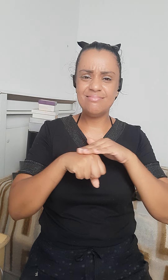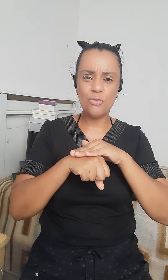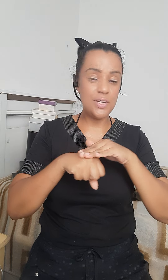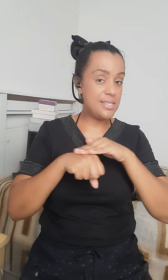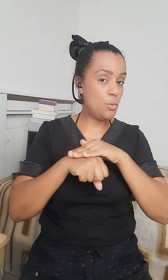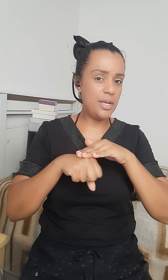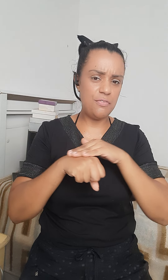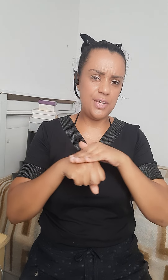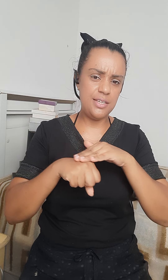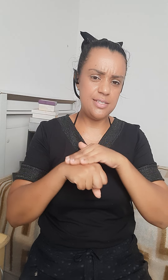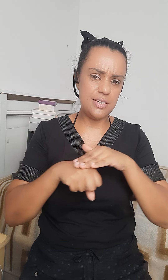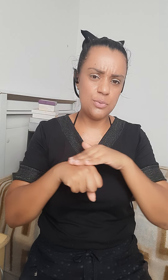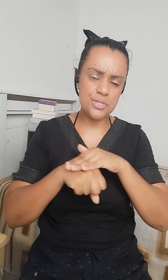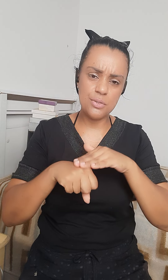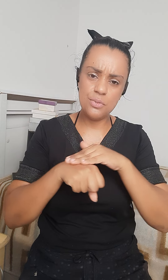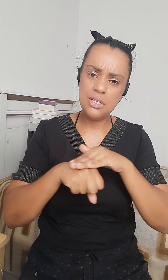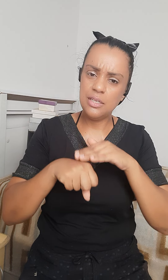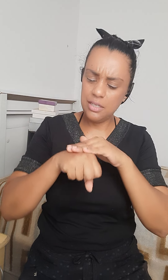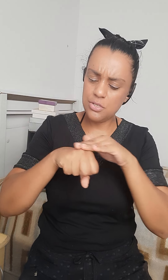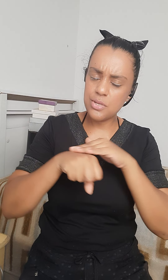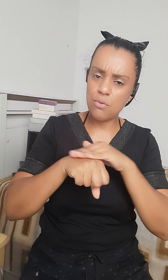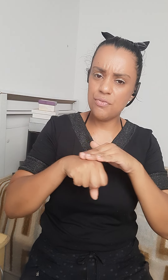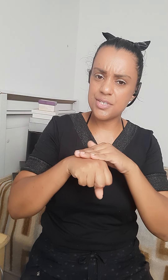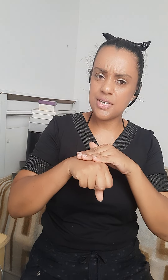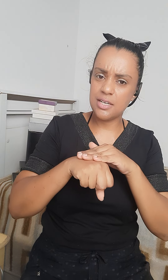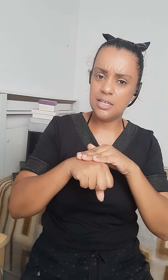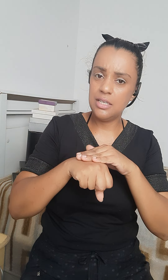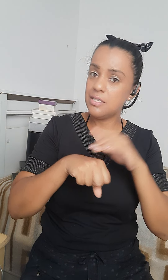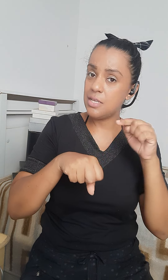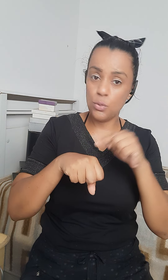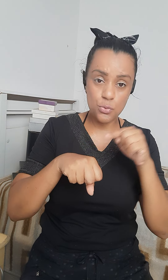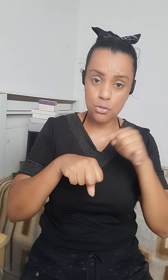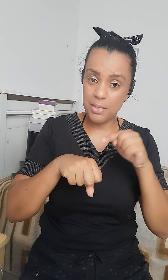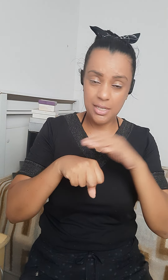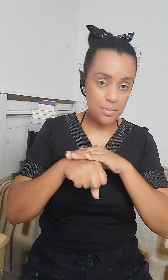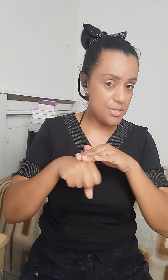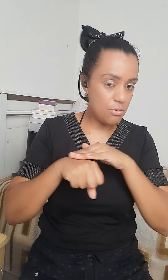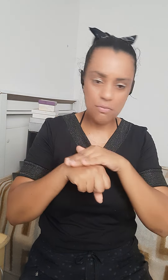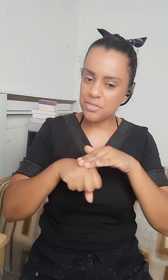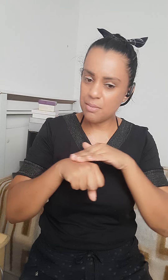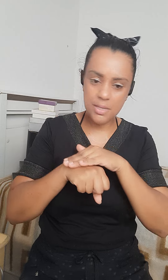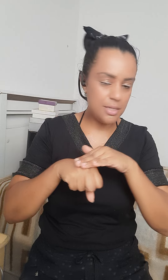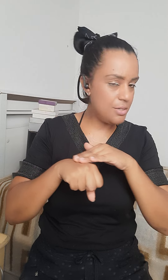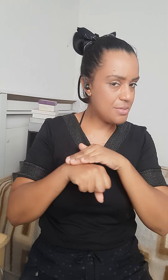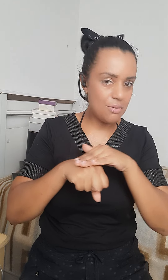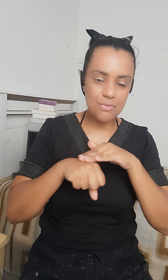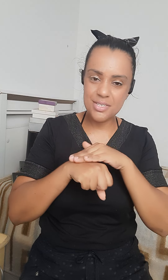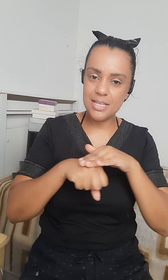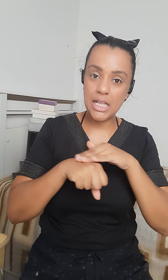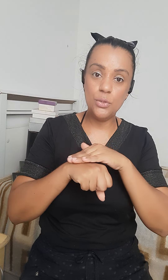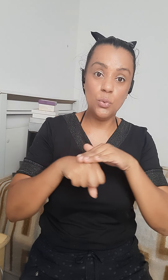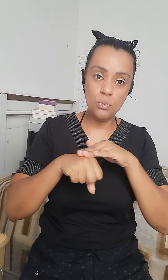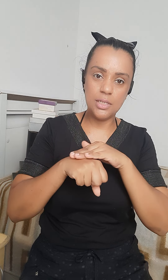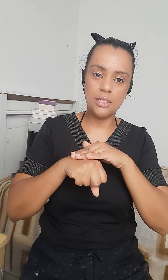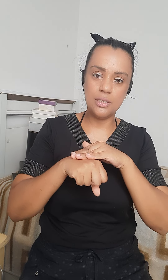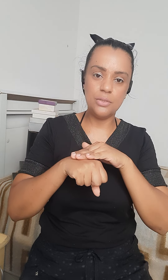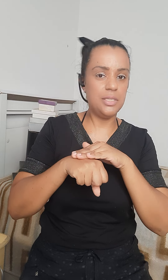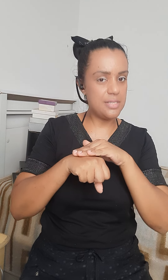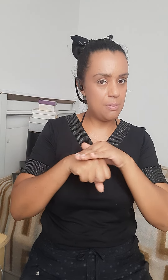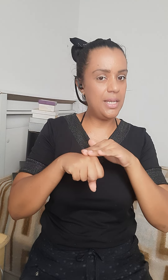faz nenhuma referência, alusão que isso é conversar. Se eu não souber Libras, eu não vou saber que isso é conversar. Nunca. Eu tenho que saber a